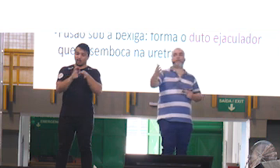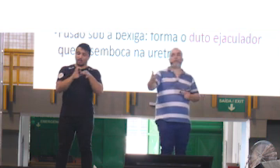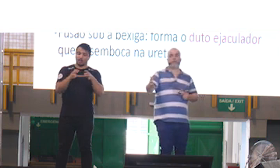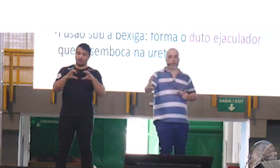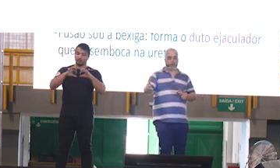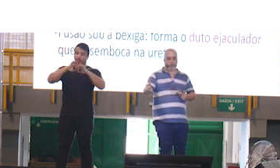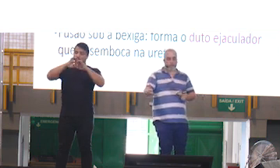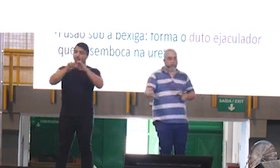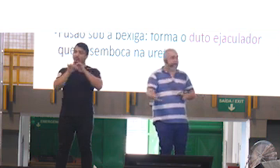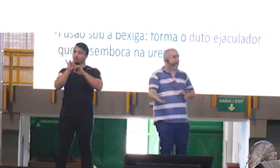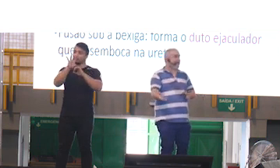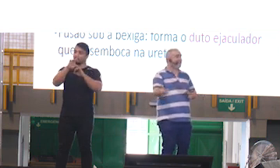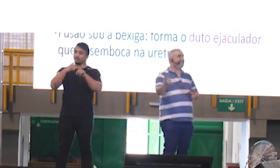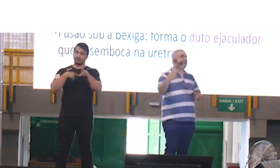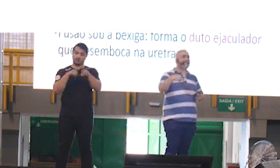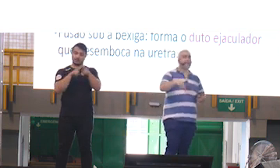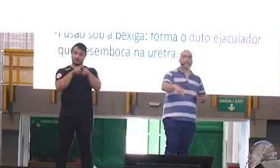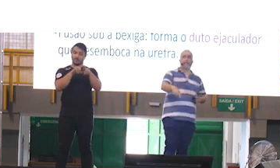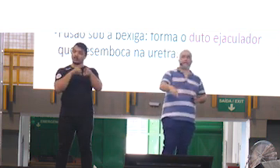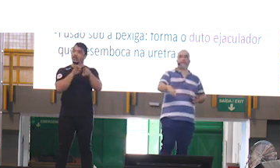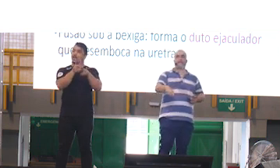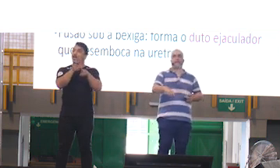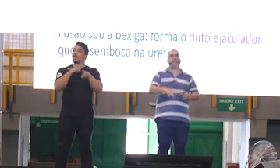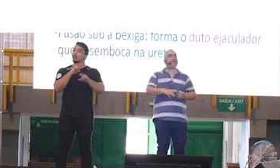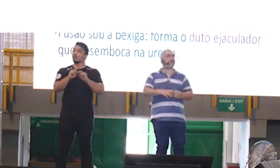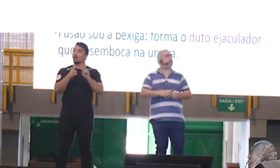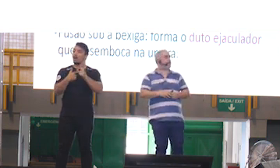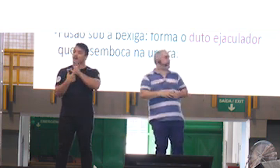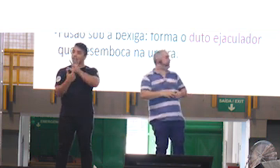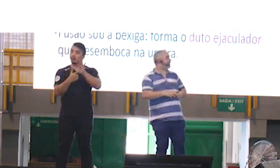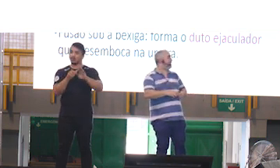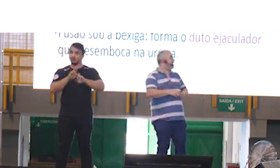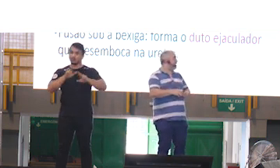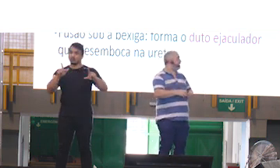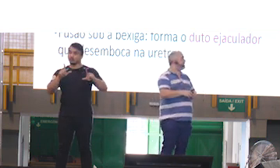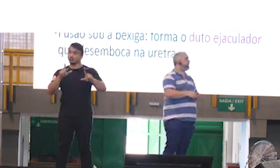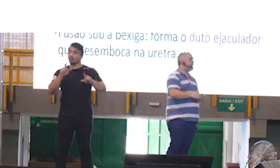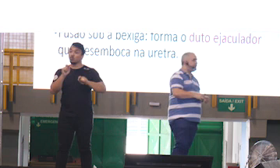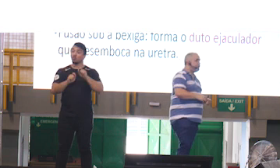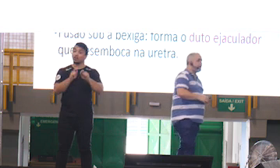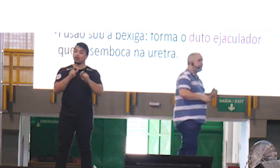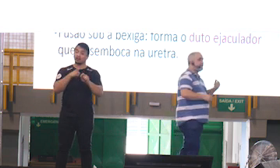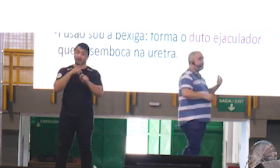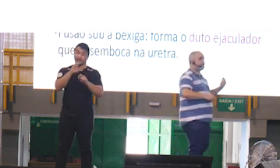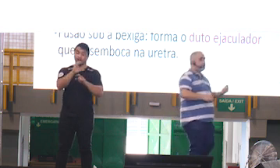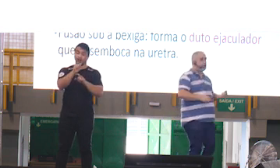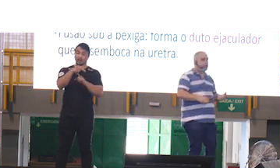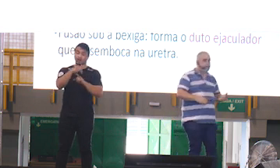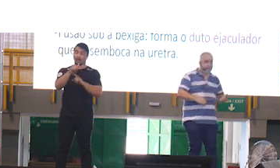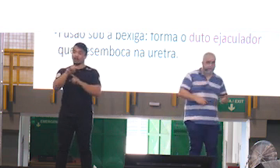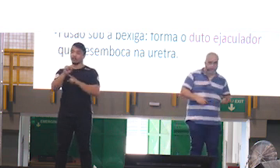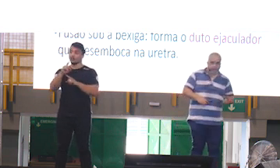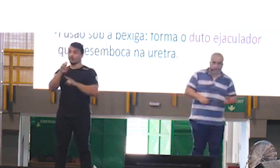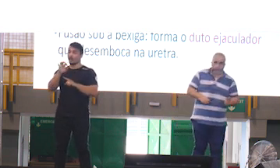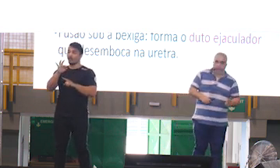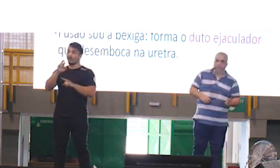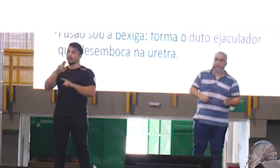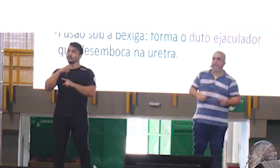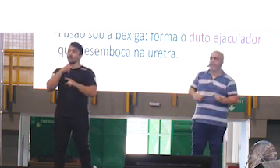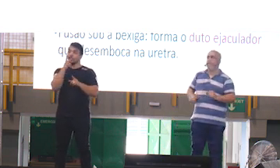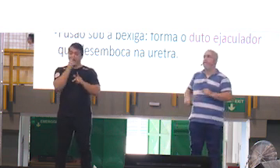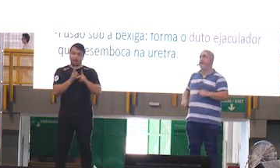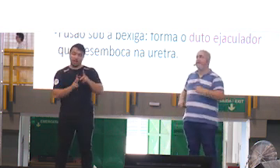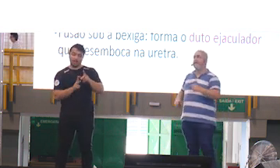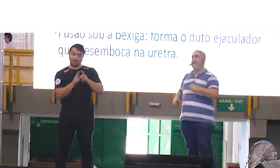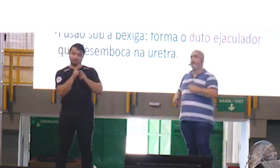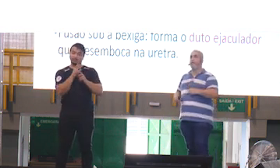ao ducto ejaculatório. É exatamente nesses canais diferentes que existe uma cirurgia